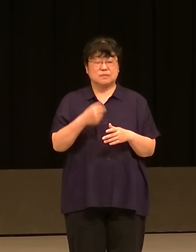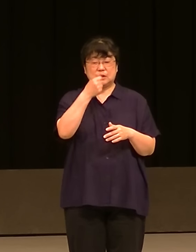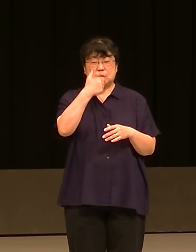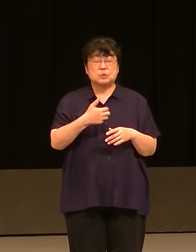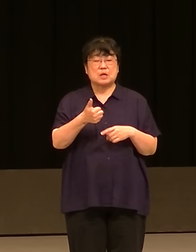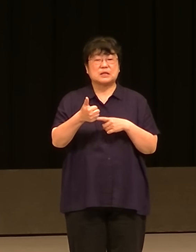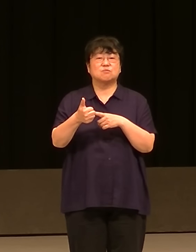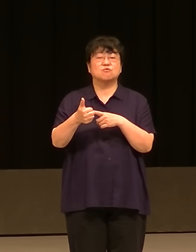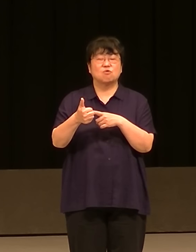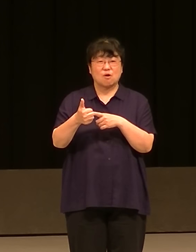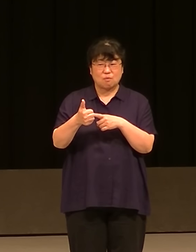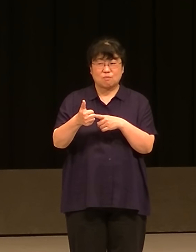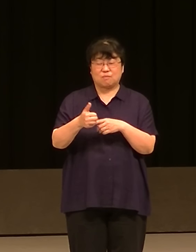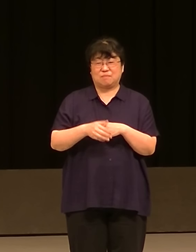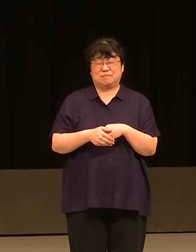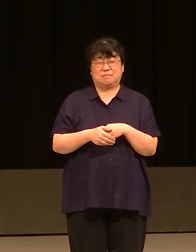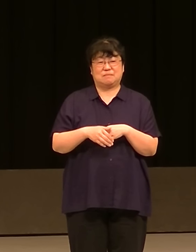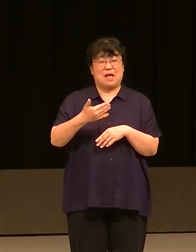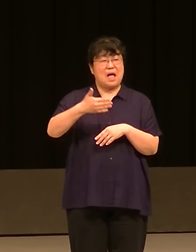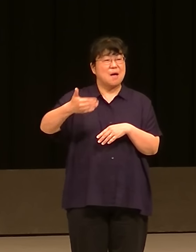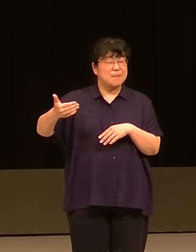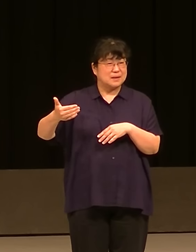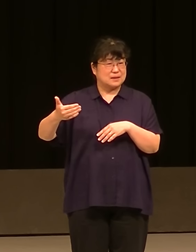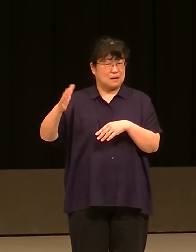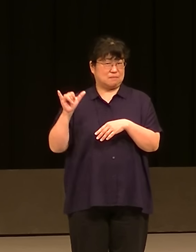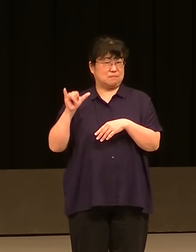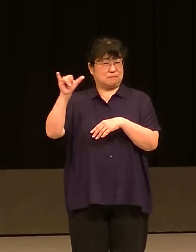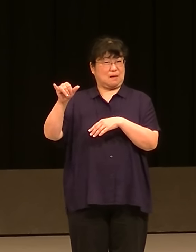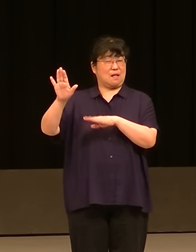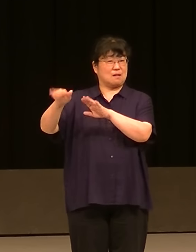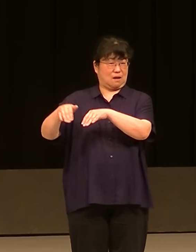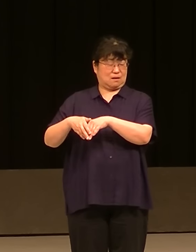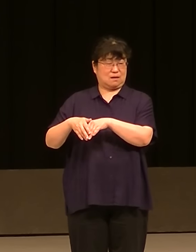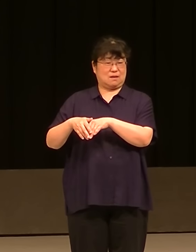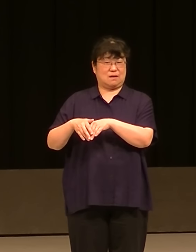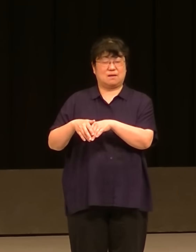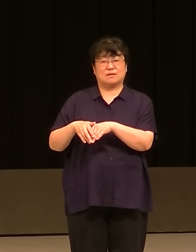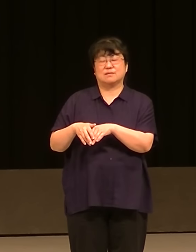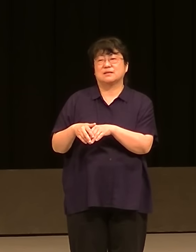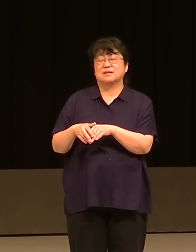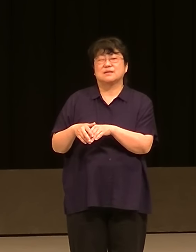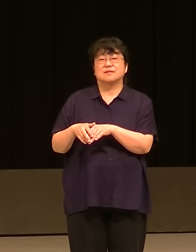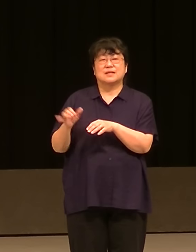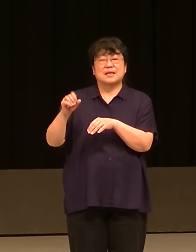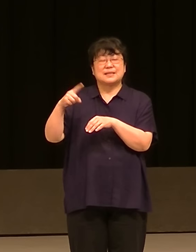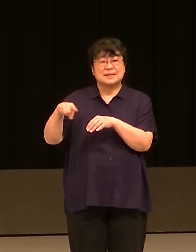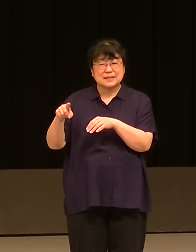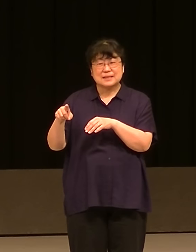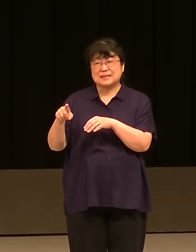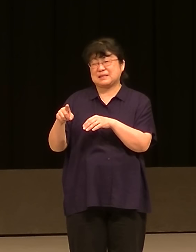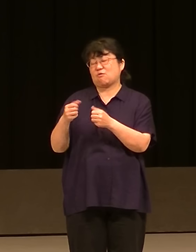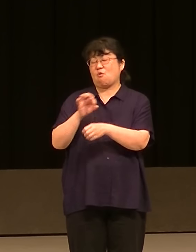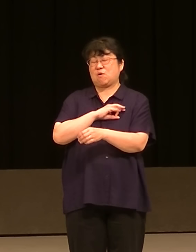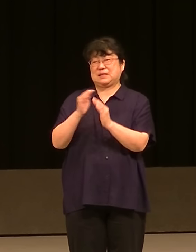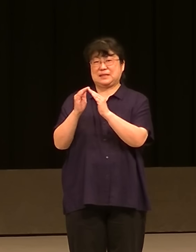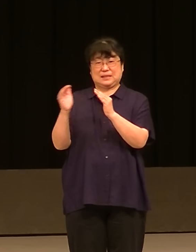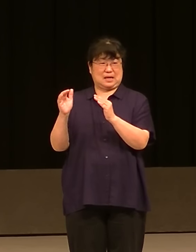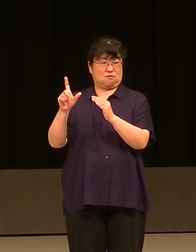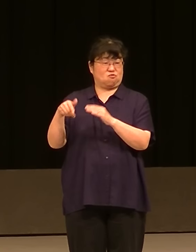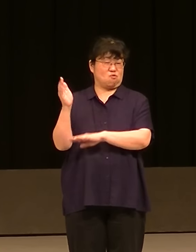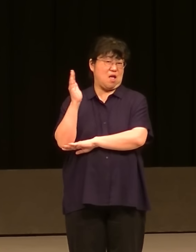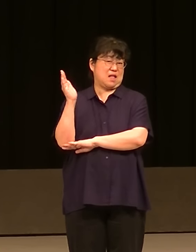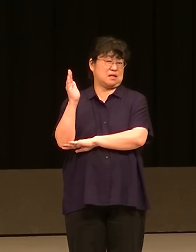がですね、アメリカに出かけていって、上下両院の合同委員会で、まあ、演